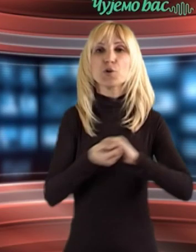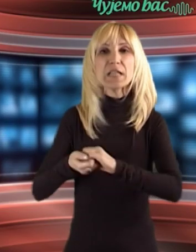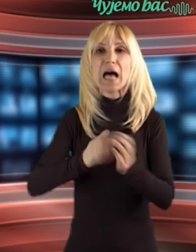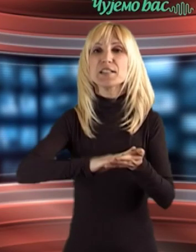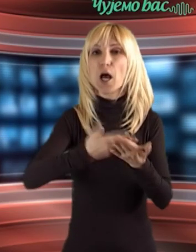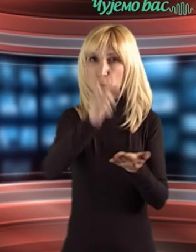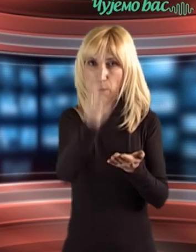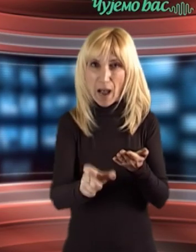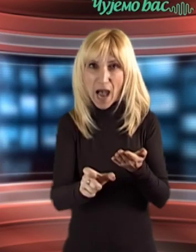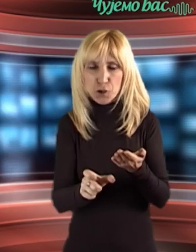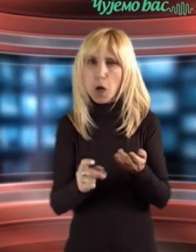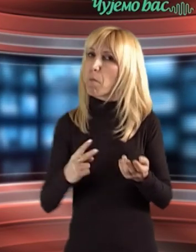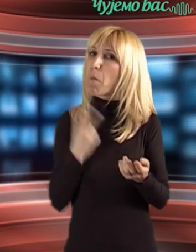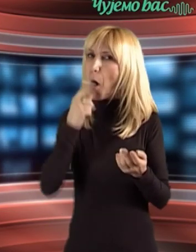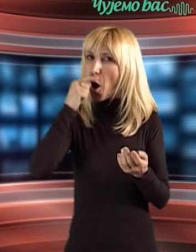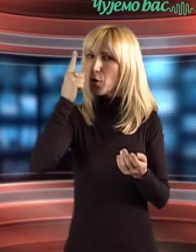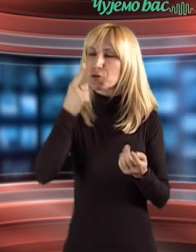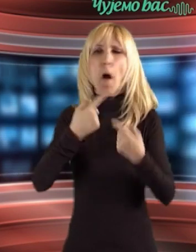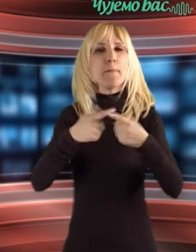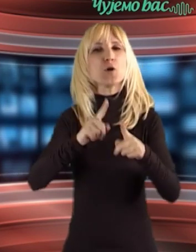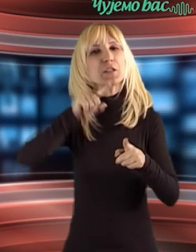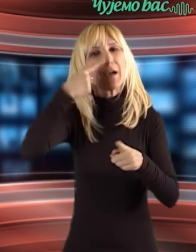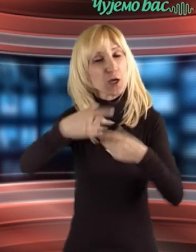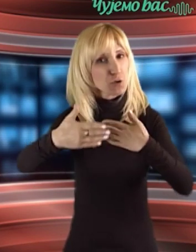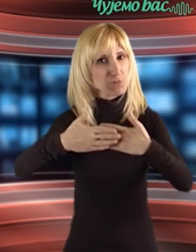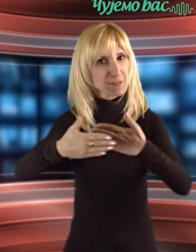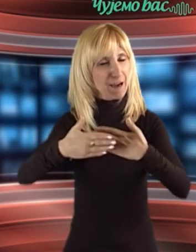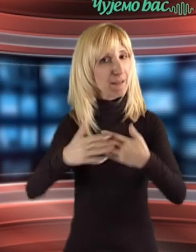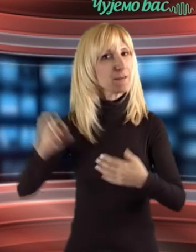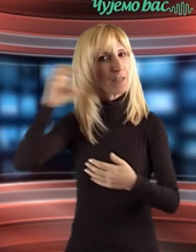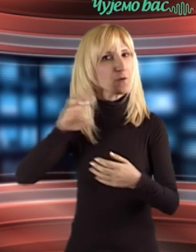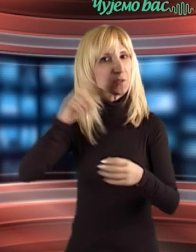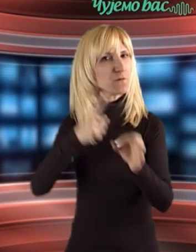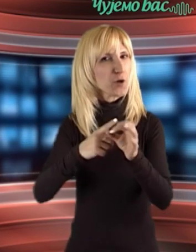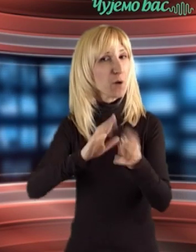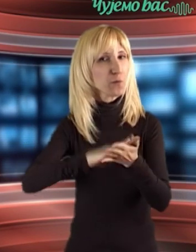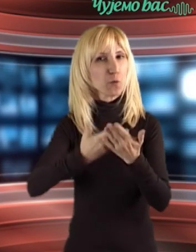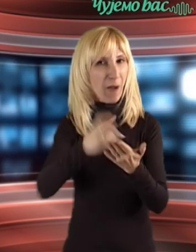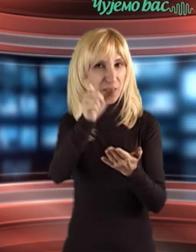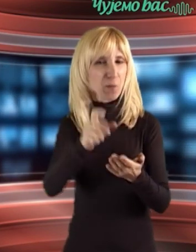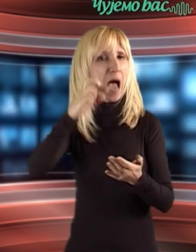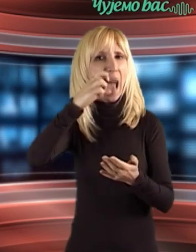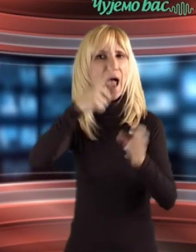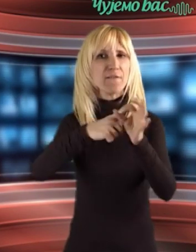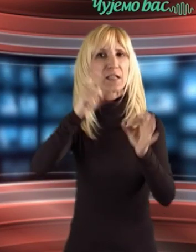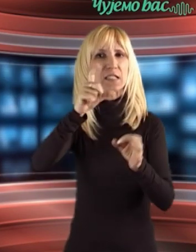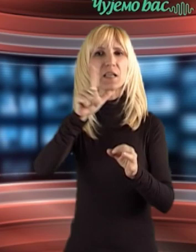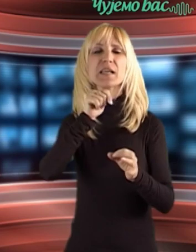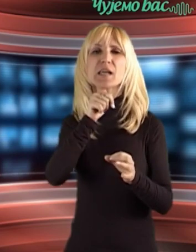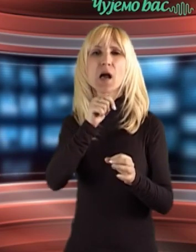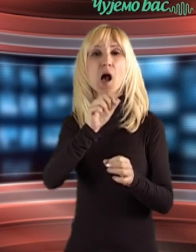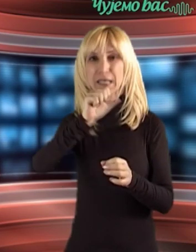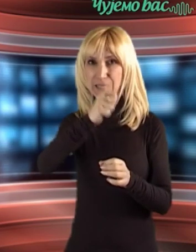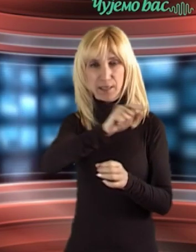Asocijacija tumača sa ponosom može da kaže da u saradnji sa Evropskim forumom tumača, dakle EFSLI-em, od 11. do